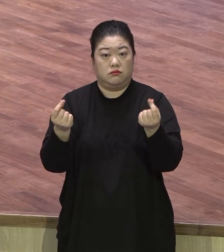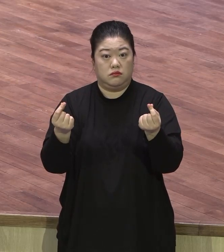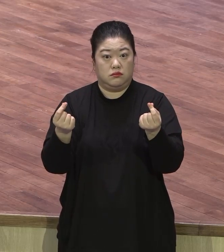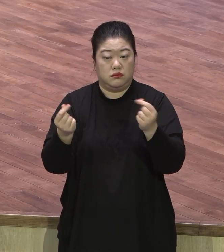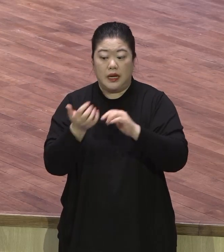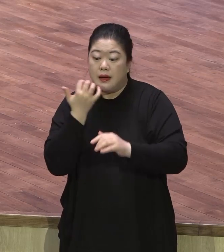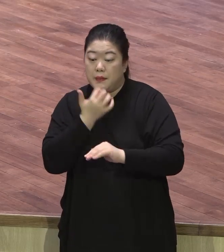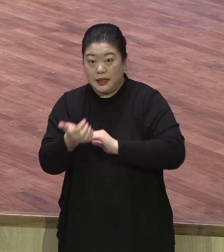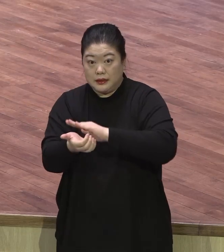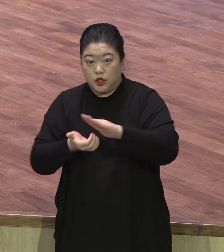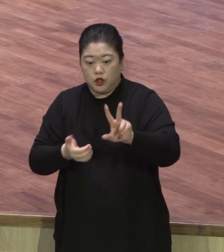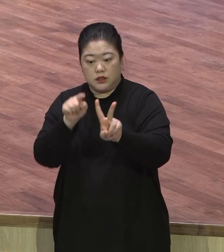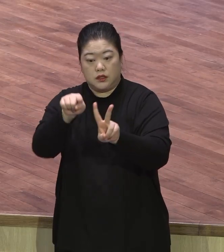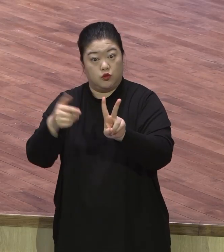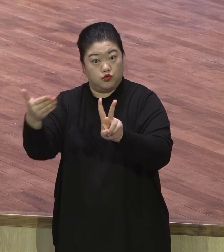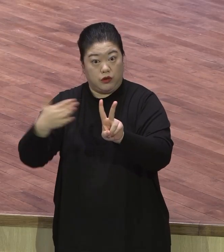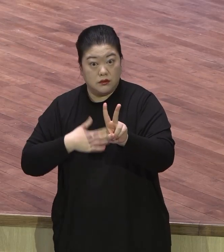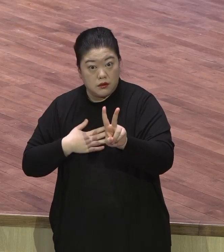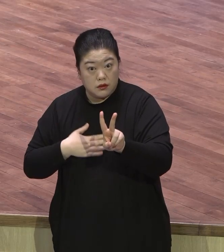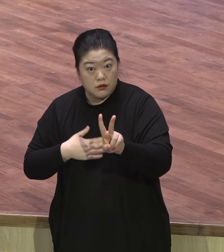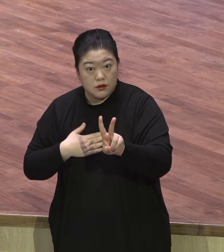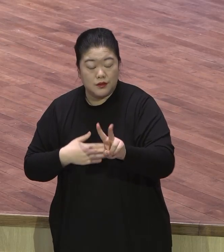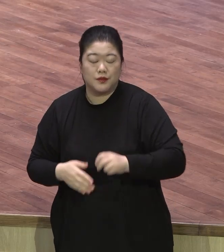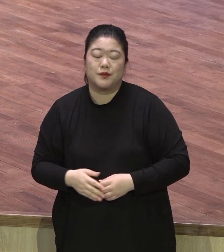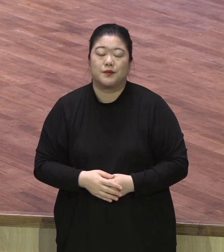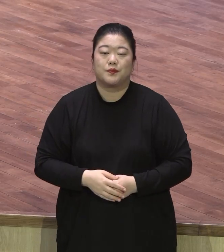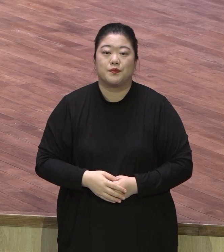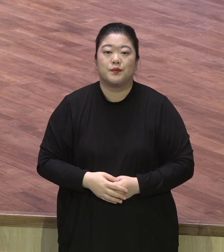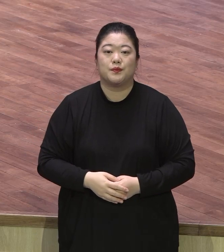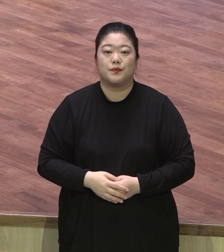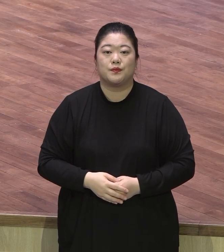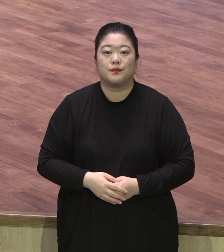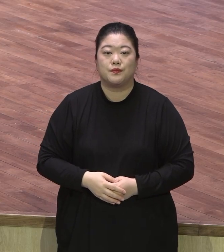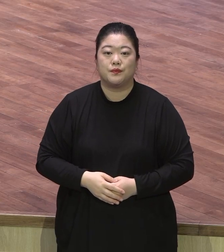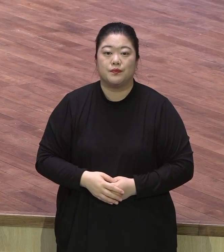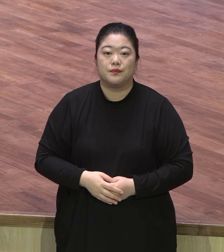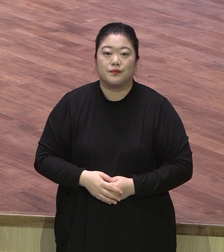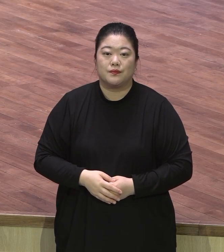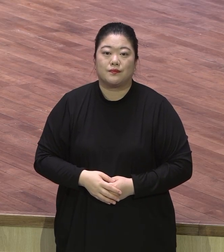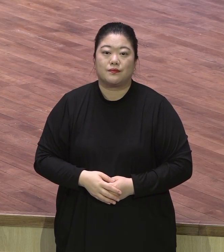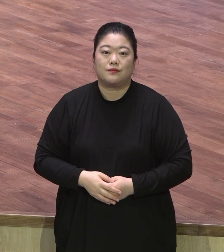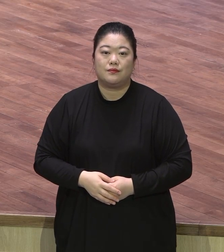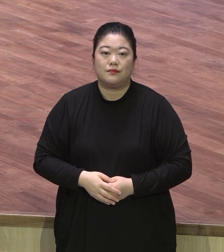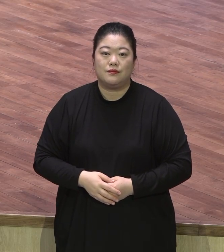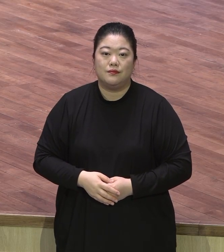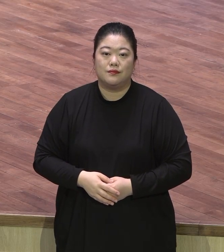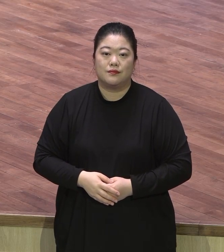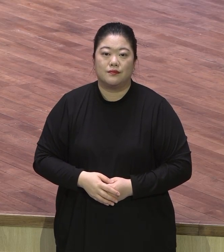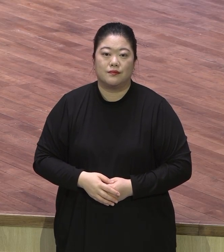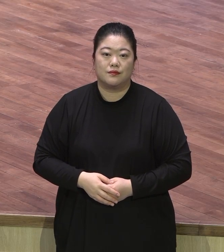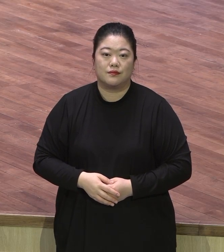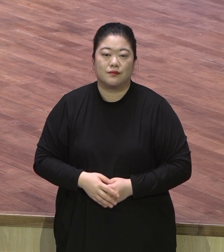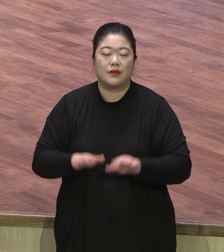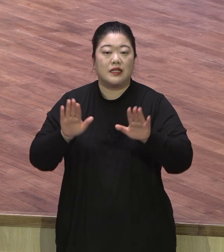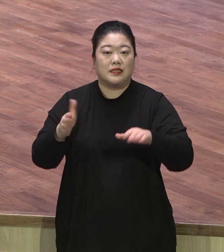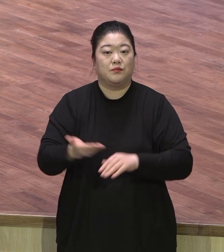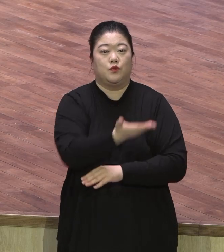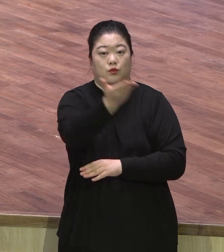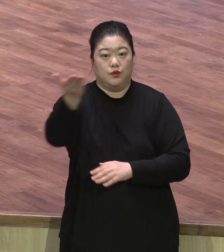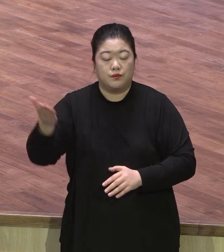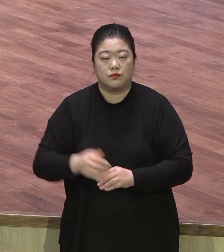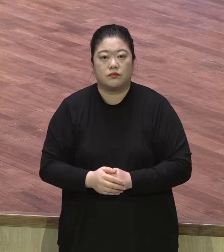신약이 왔어도 구운받은 자에게 자 지금 여러분 개개인에게 말하고 있습니다